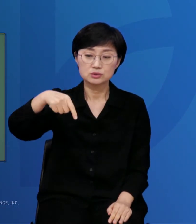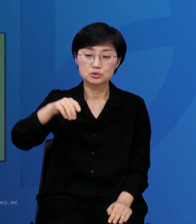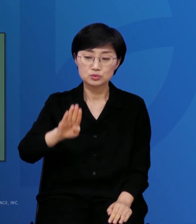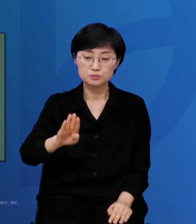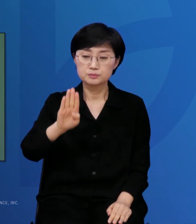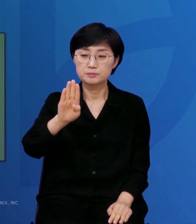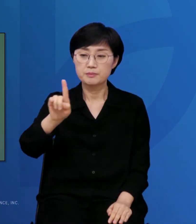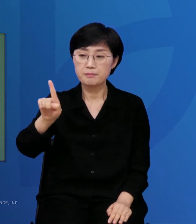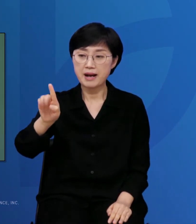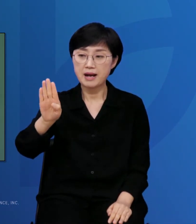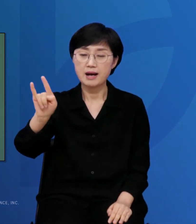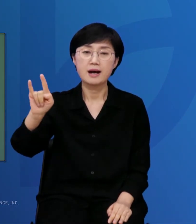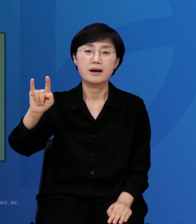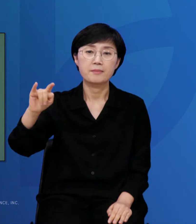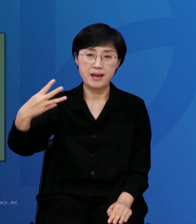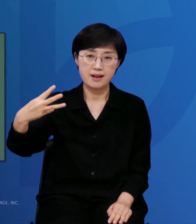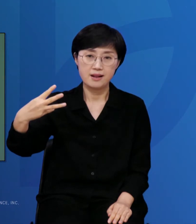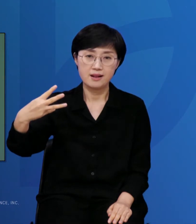했습니다.